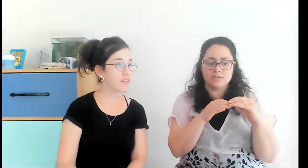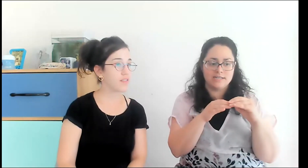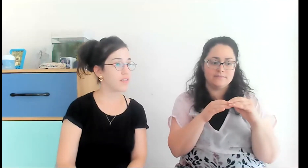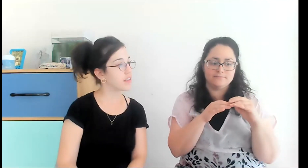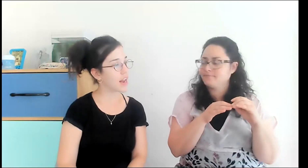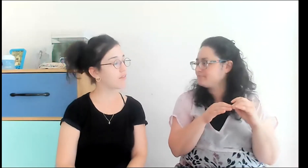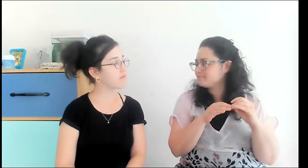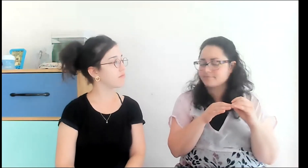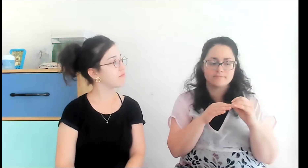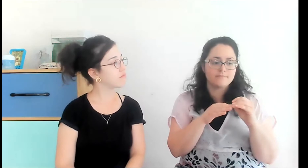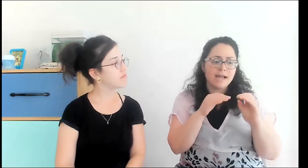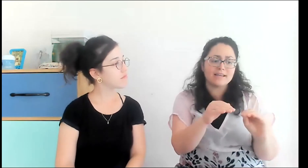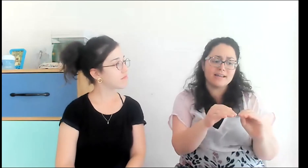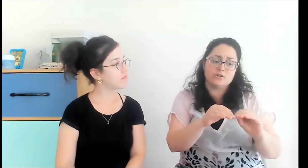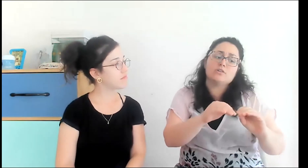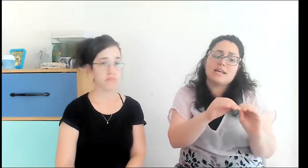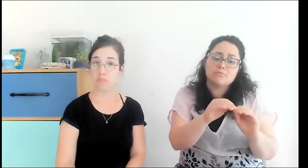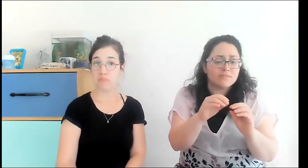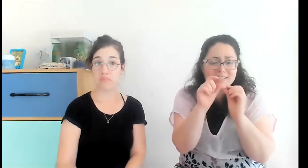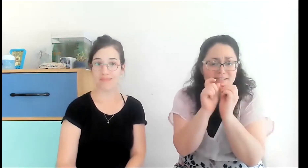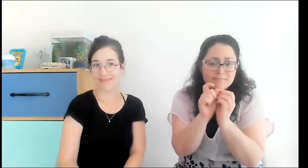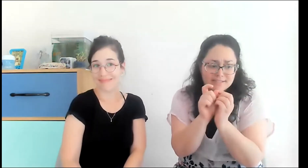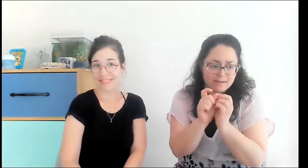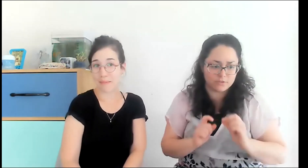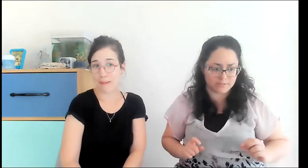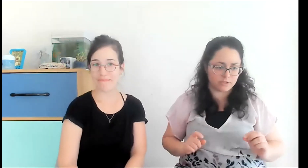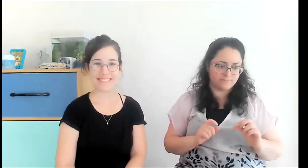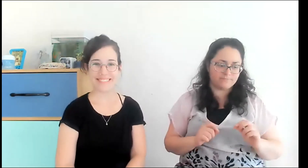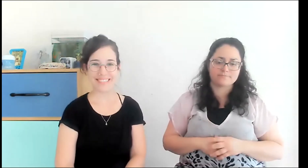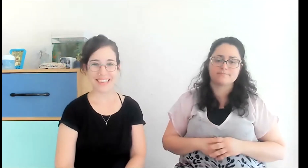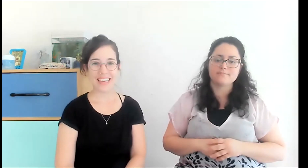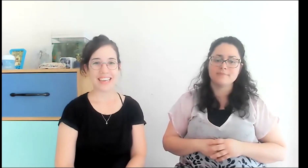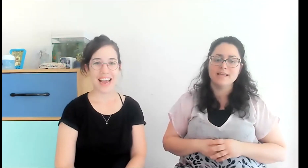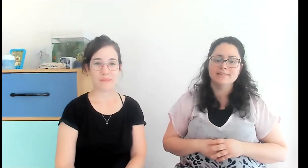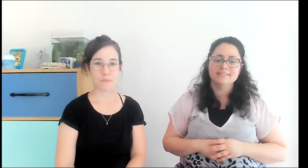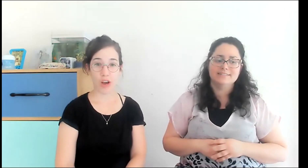אלה. יאללה. עד הרגע הזה. עוד לא סיימנו אותו, אבל כמעט כמעט סיימנו את הפזמון. יאללה. מוכנים?